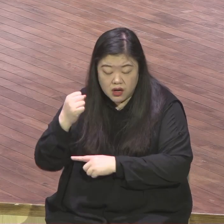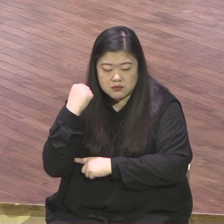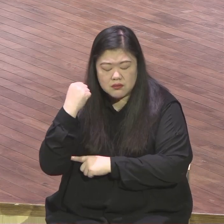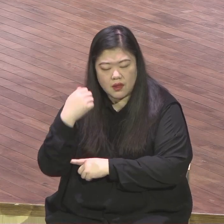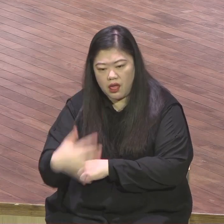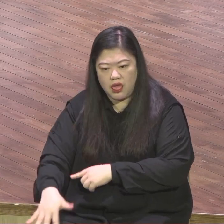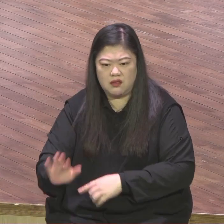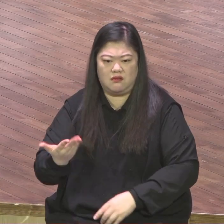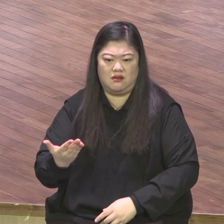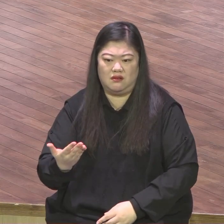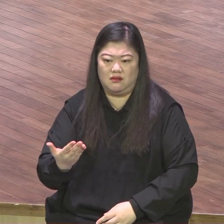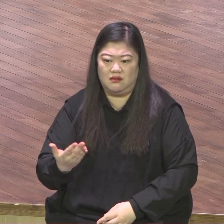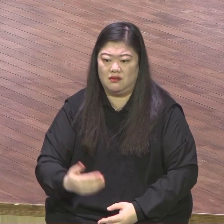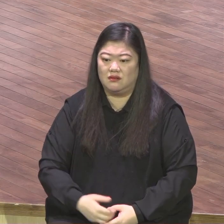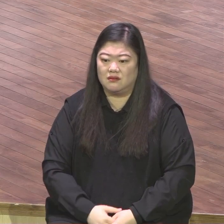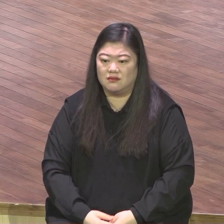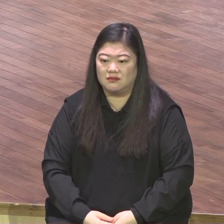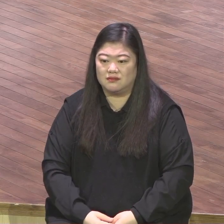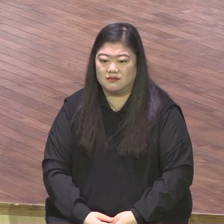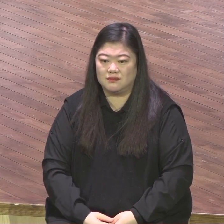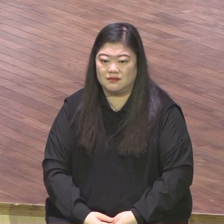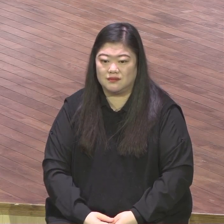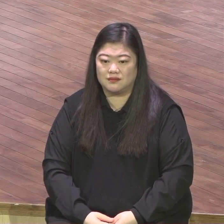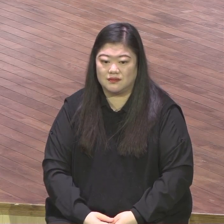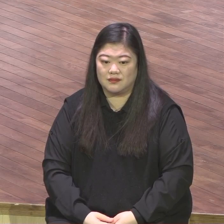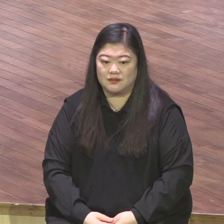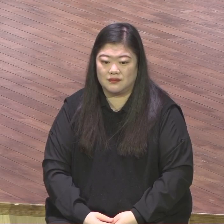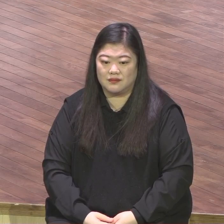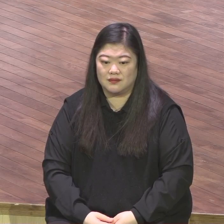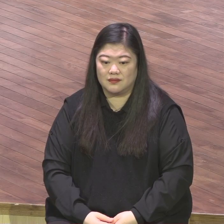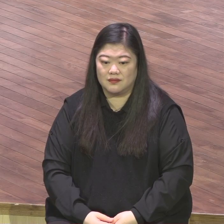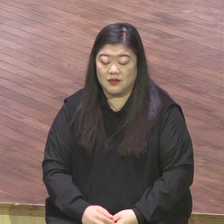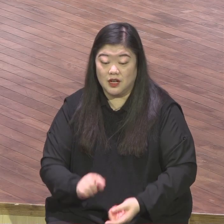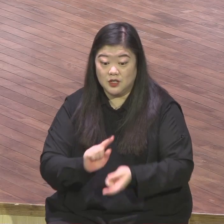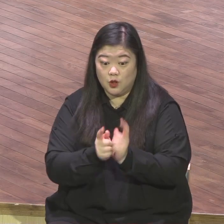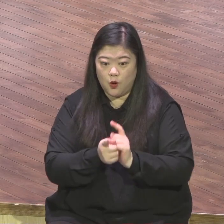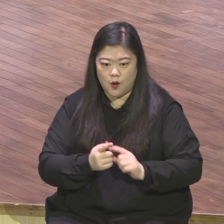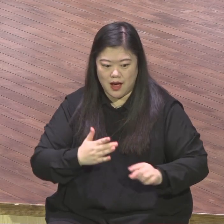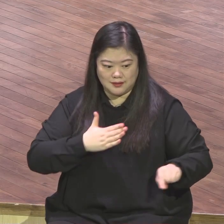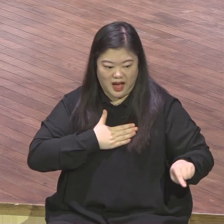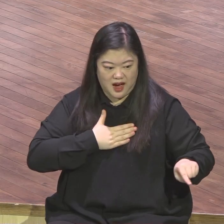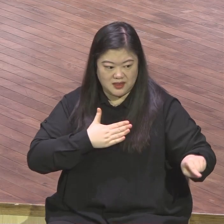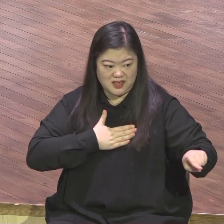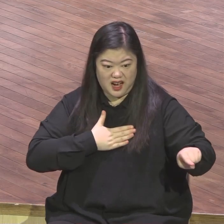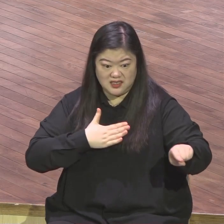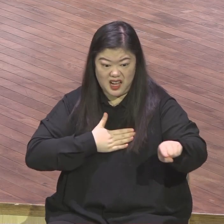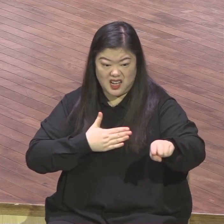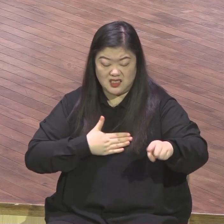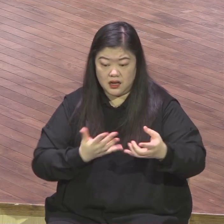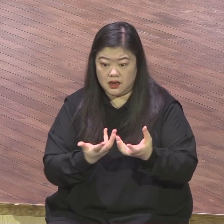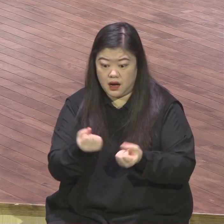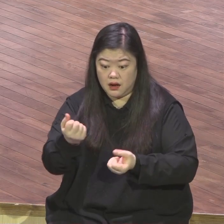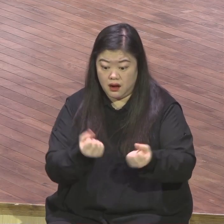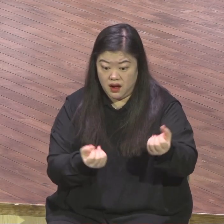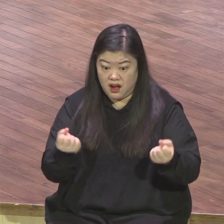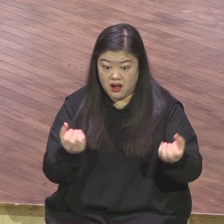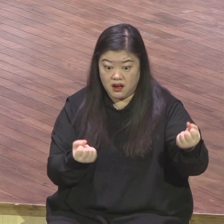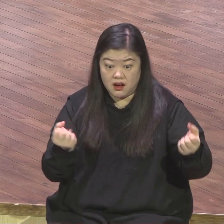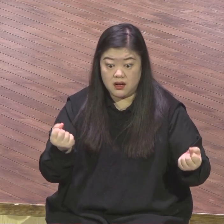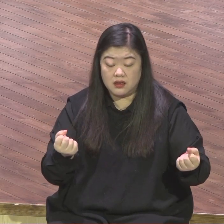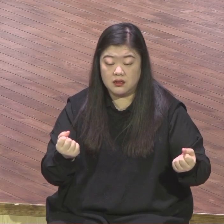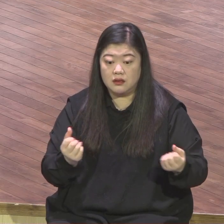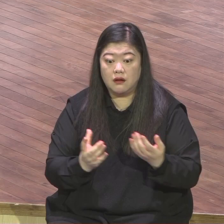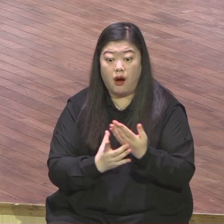결국은요, 그 모임은 한 마음 한 뜻이 안 됩니다. 그 한 사람 때문에,